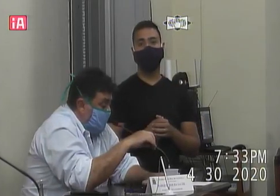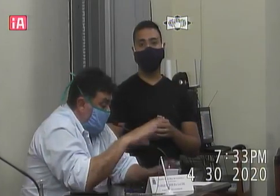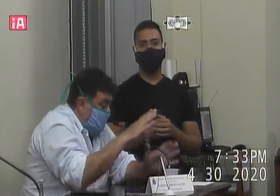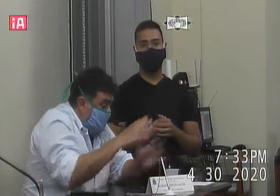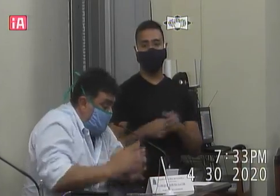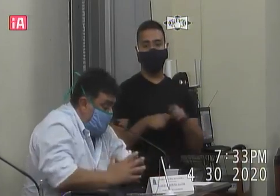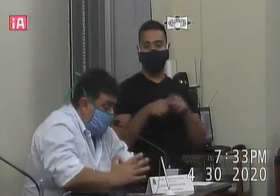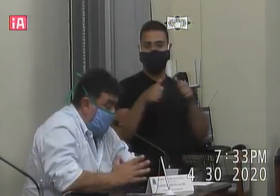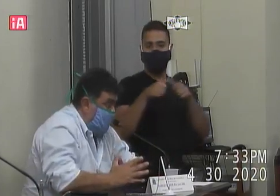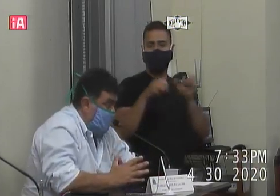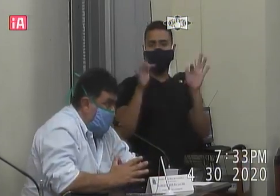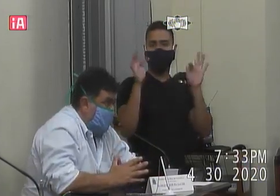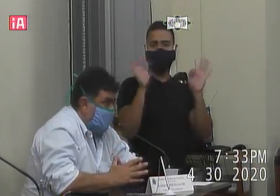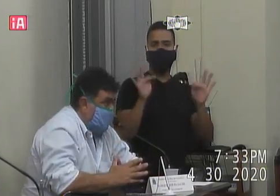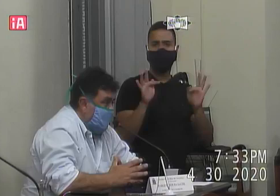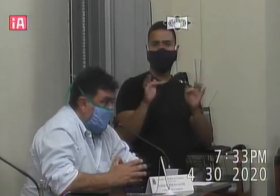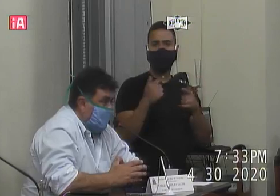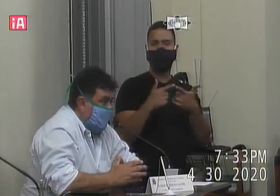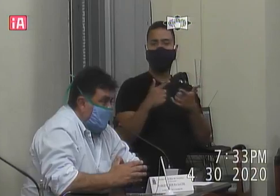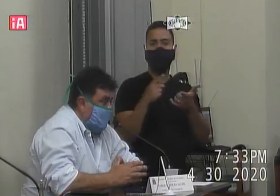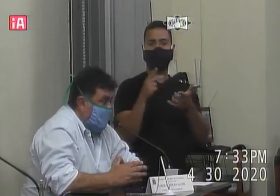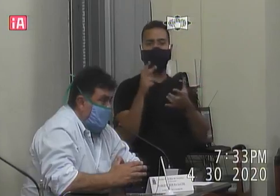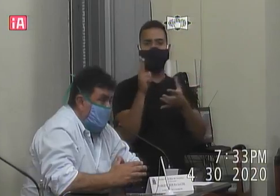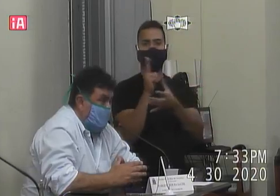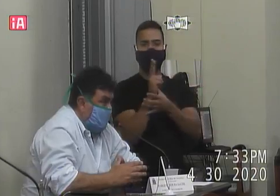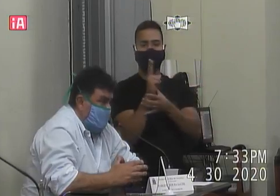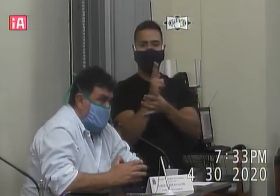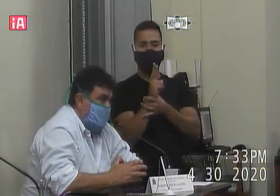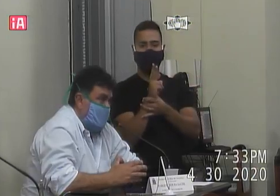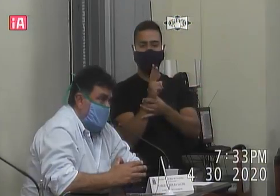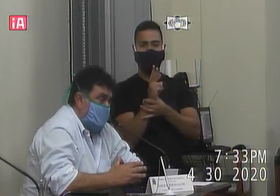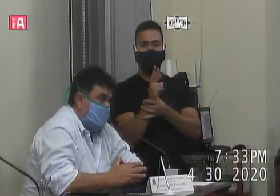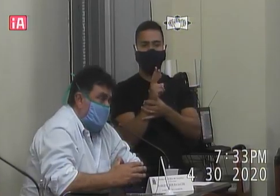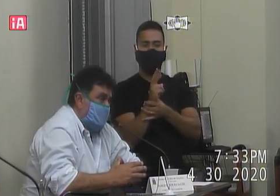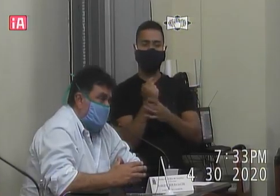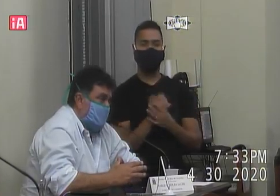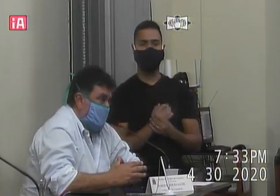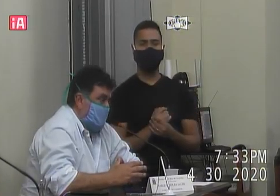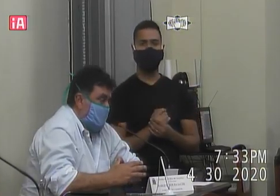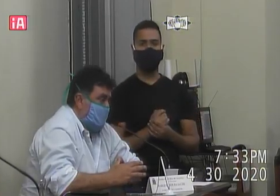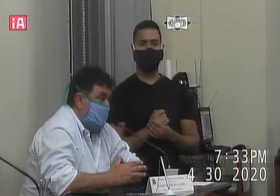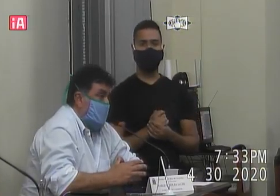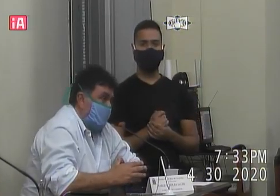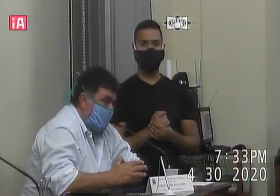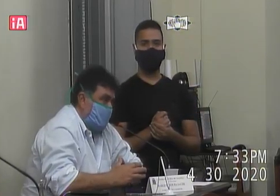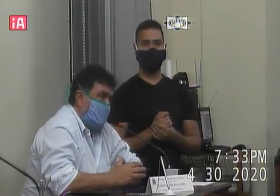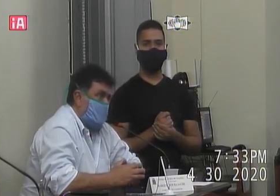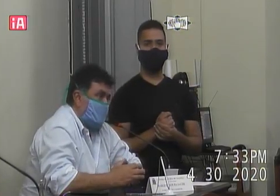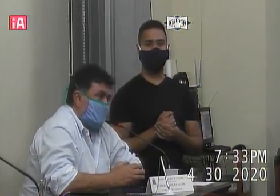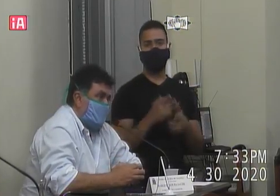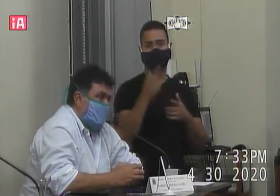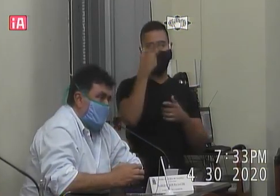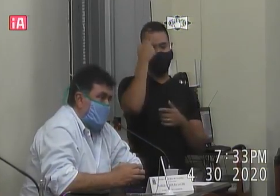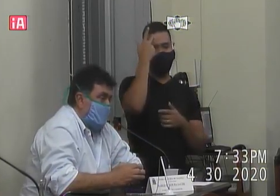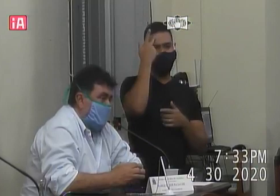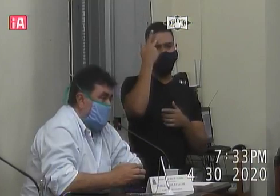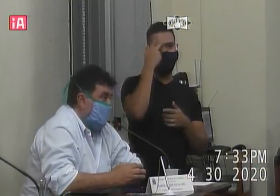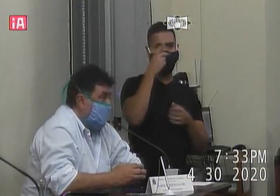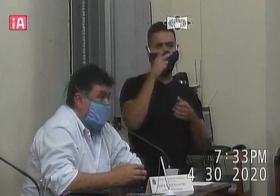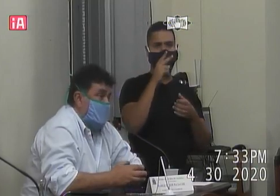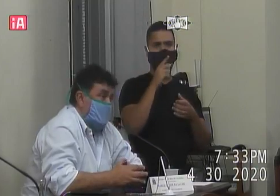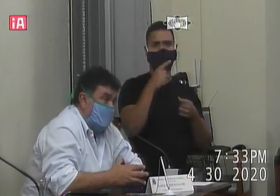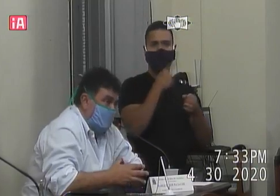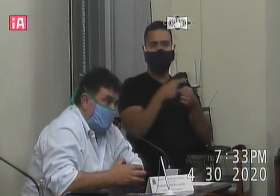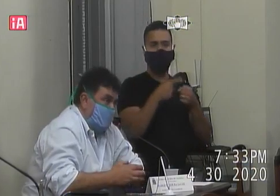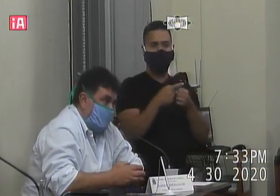feliz porque Valença não é uma cidade xenófoba, não é aquela